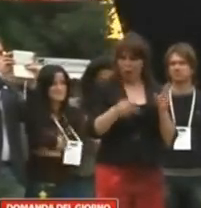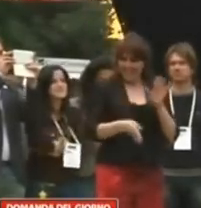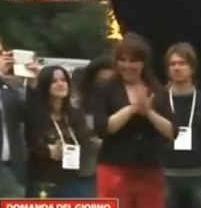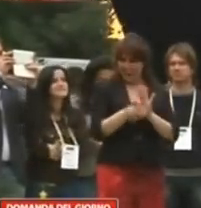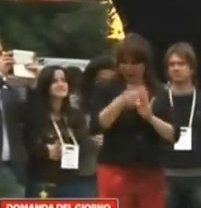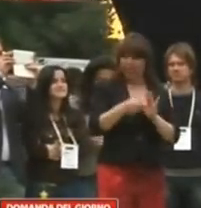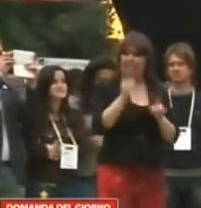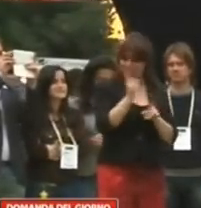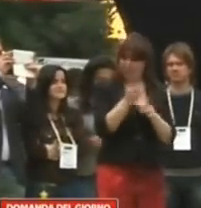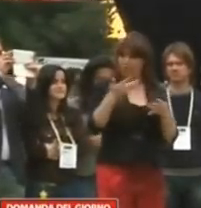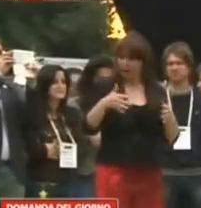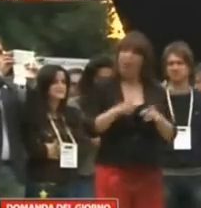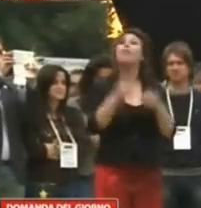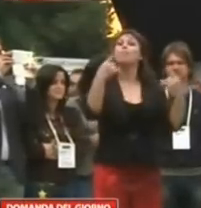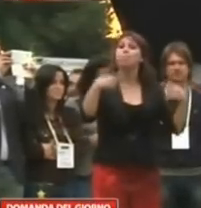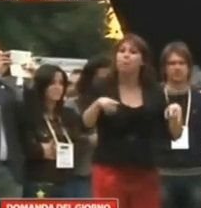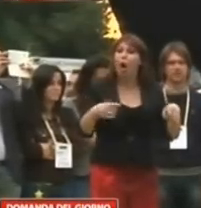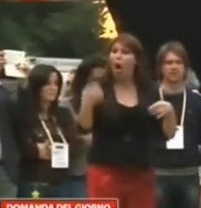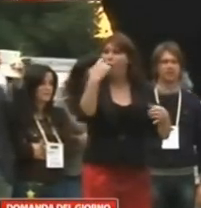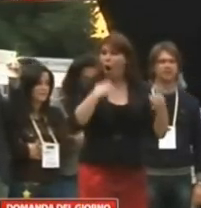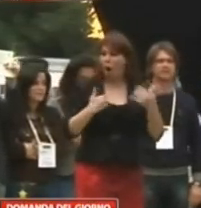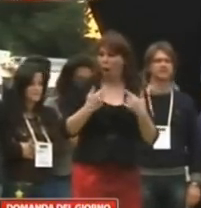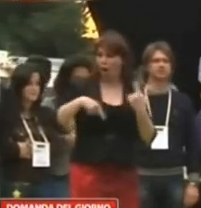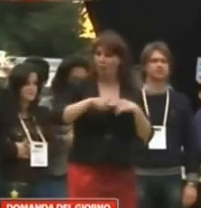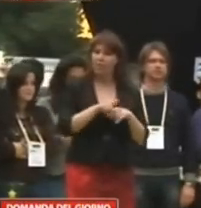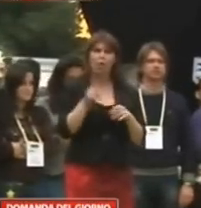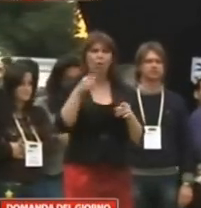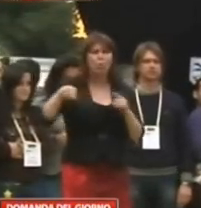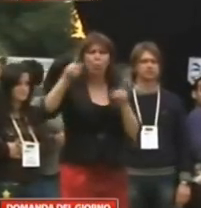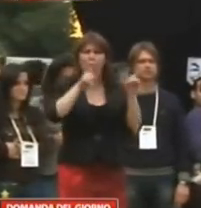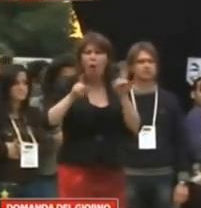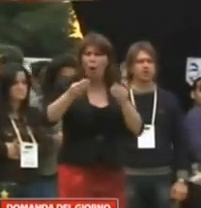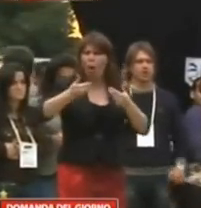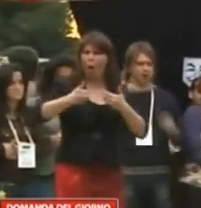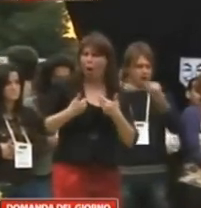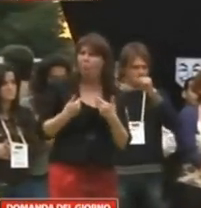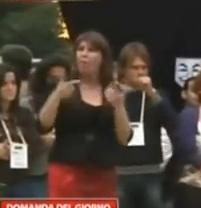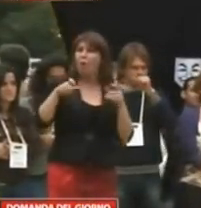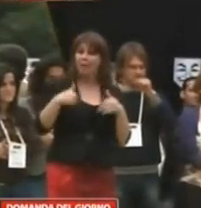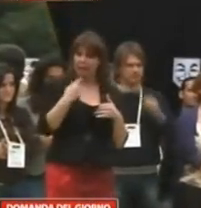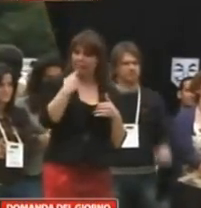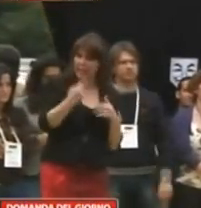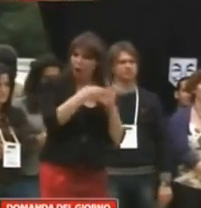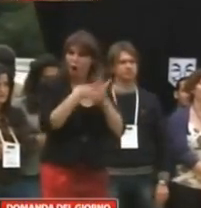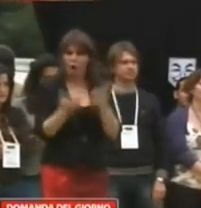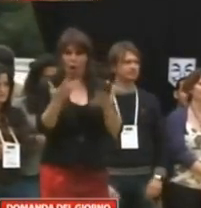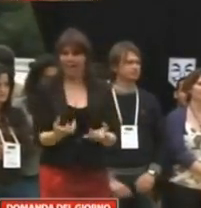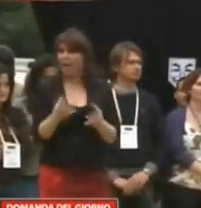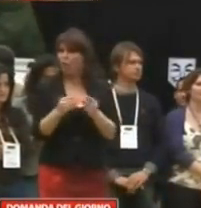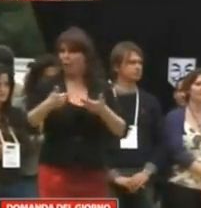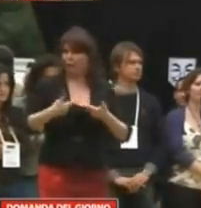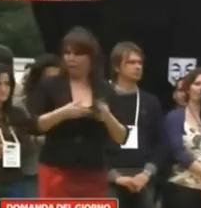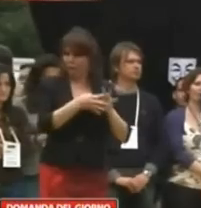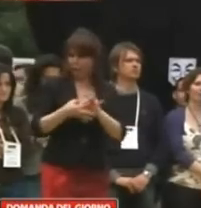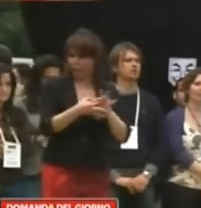nei primi cento giorni faremo questo, ecco perché ci odiano, ecco perché sono molto preoccupati, perché noi facciamo quello che diciamo. E allora con